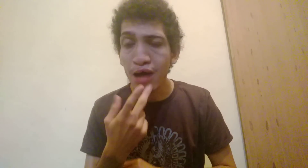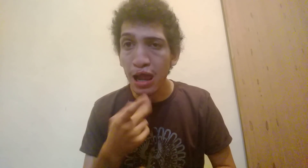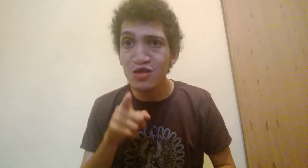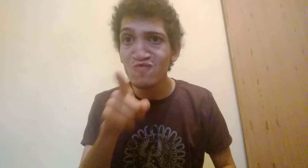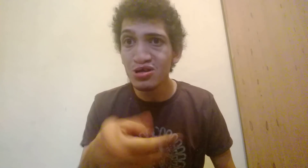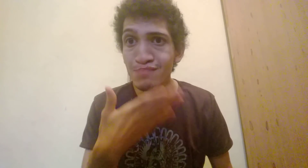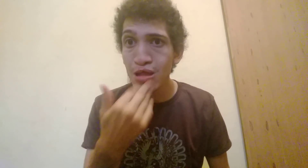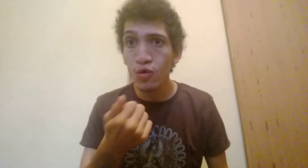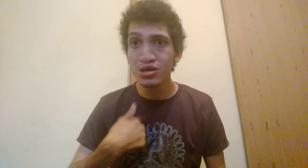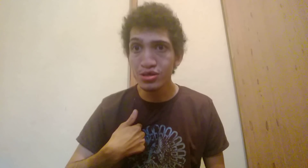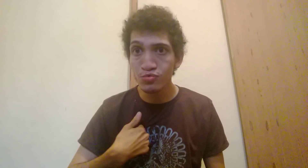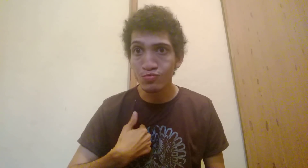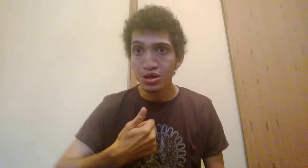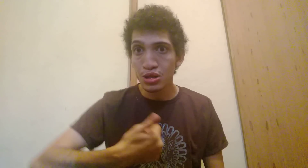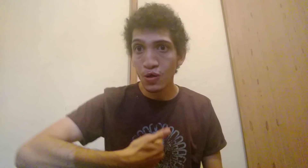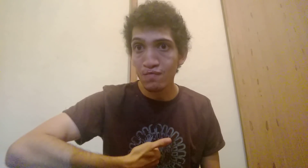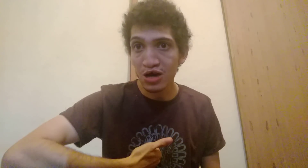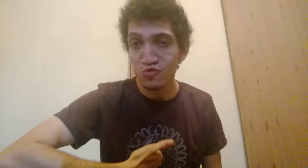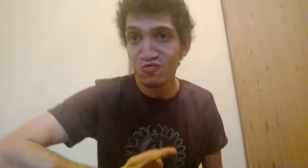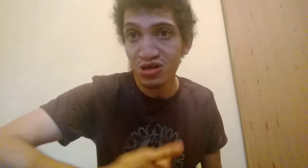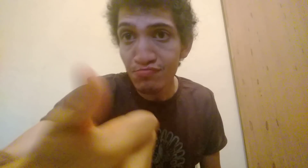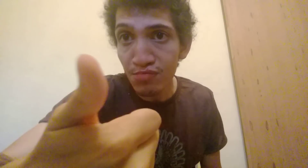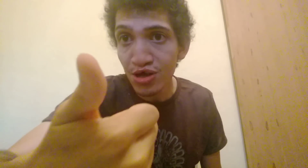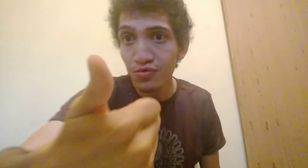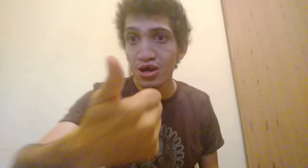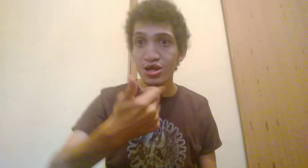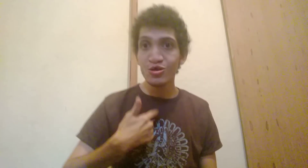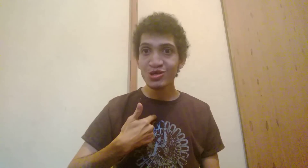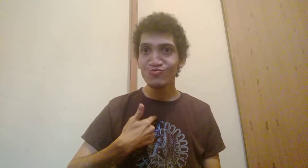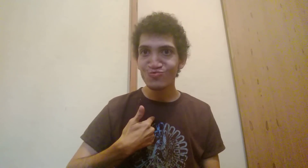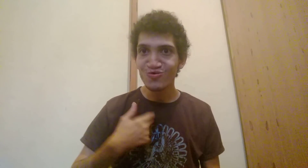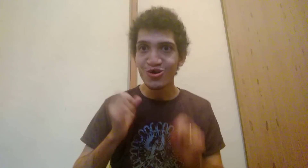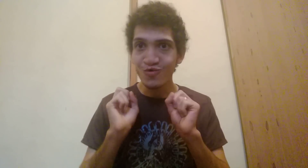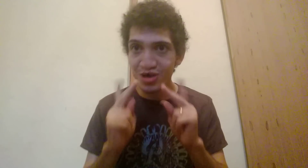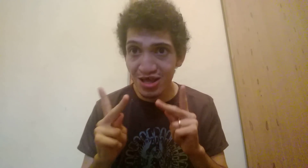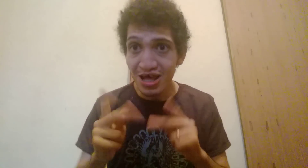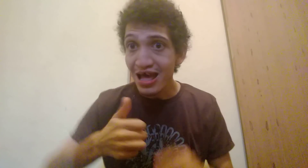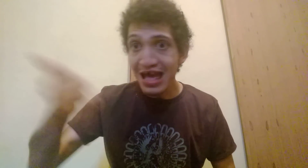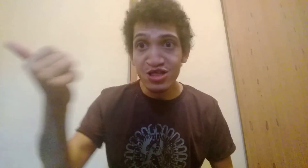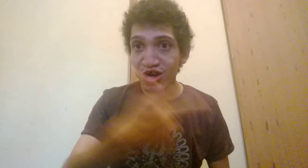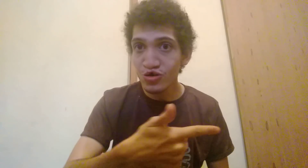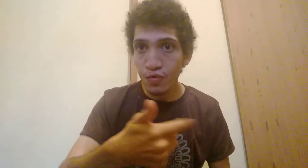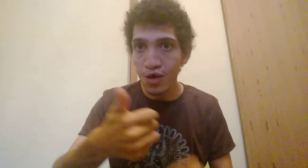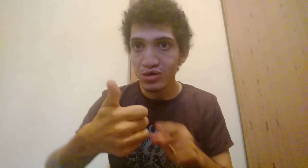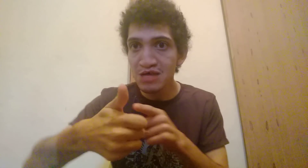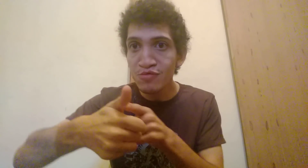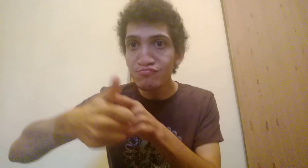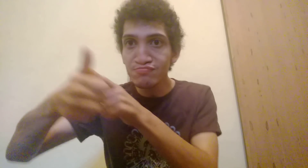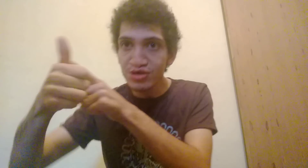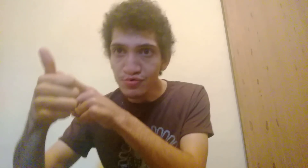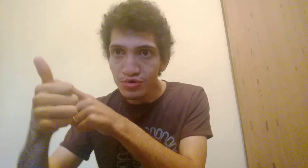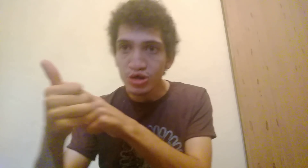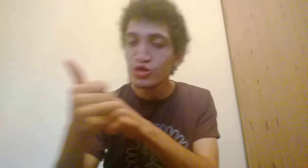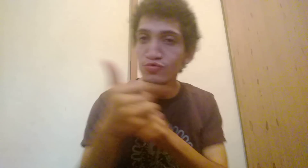falar que você é melhor que eu, então passo você primeiro, eu segundo, ok? É direcional, sempre primeiro, eu